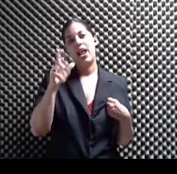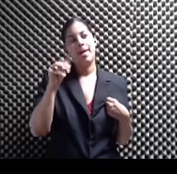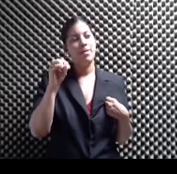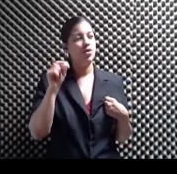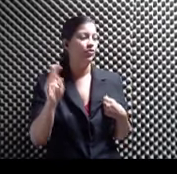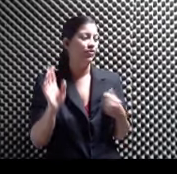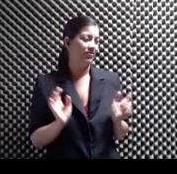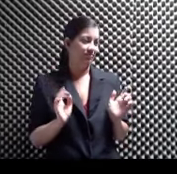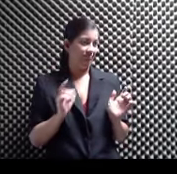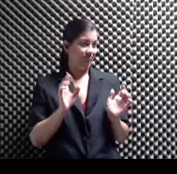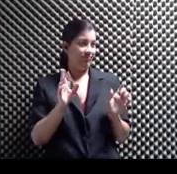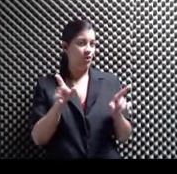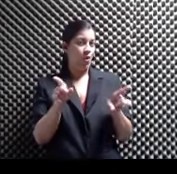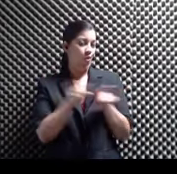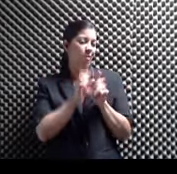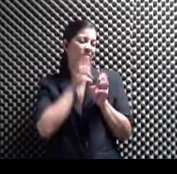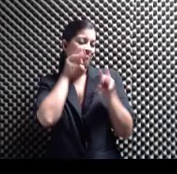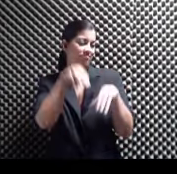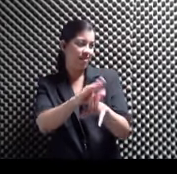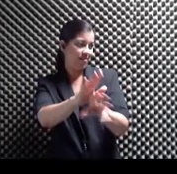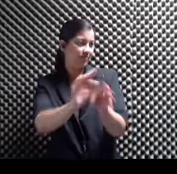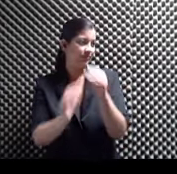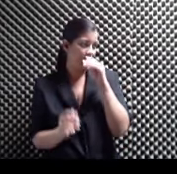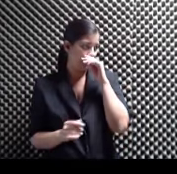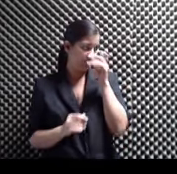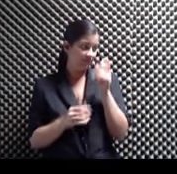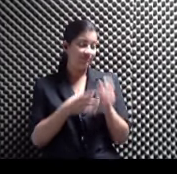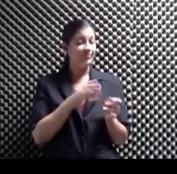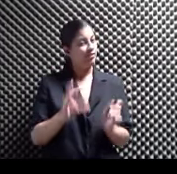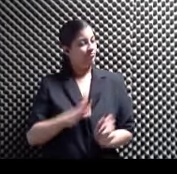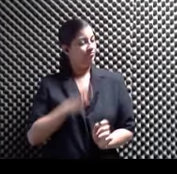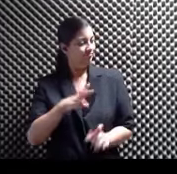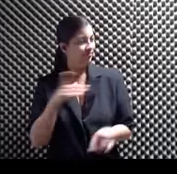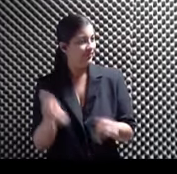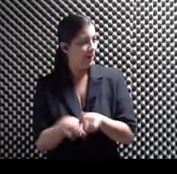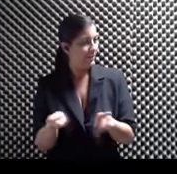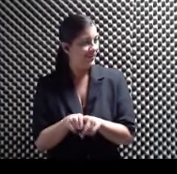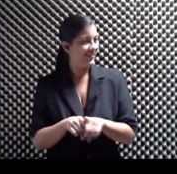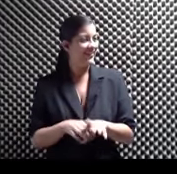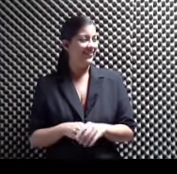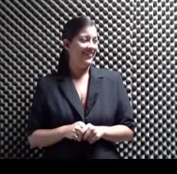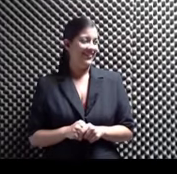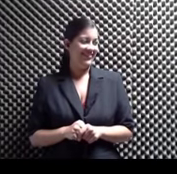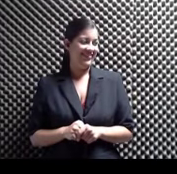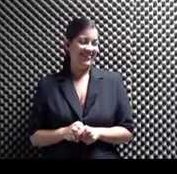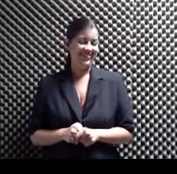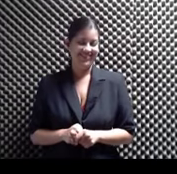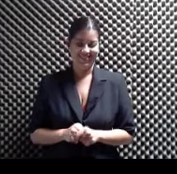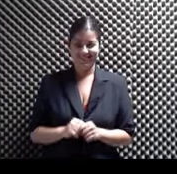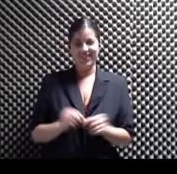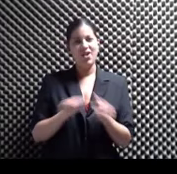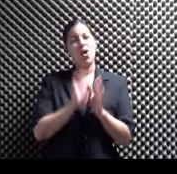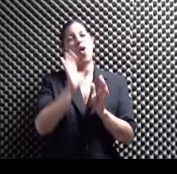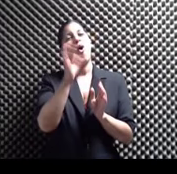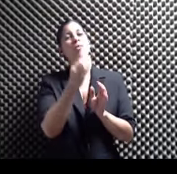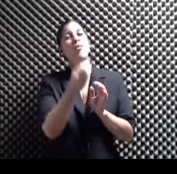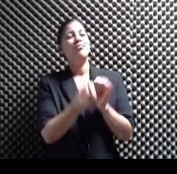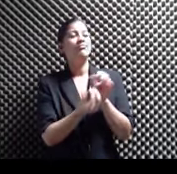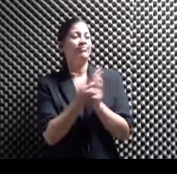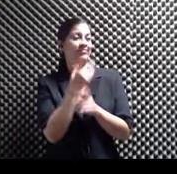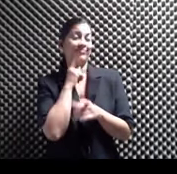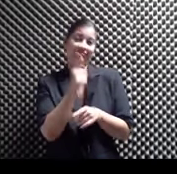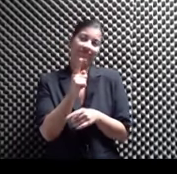náutico, tío. Sí. Oh, Dios. Es náutico, pero es chic. Es como. Sí, es como privamarado. Es muy fashion. Hay que